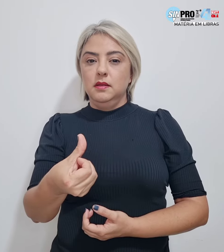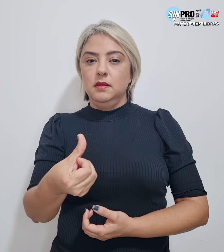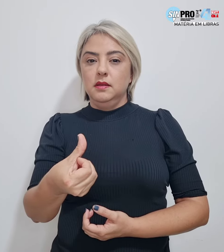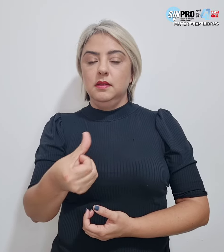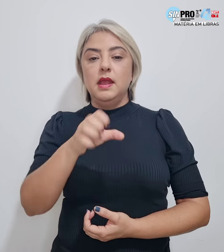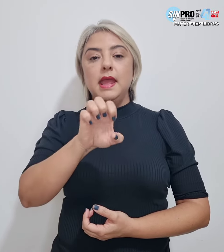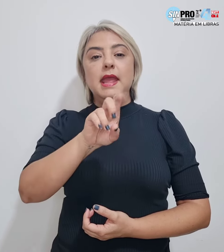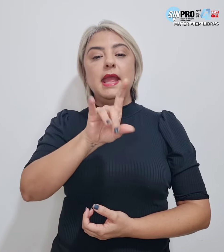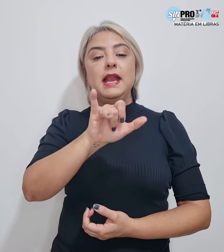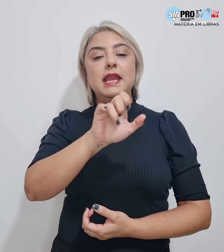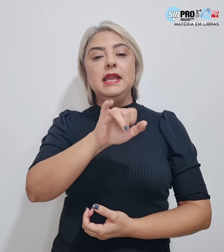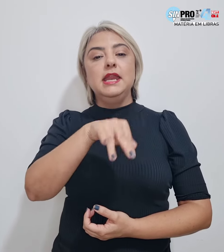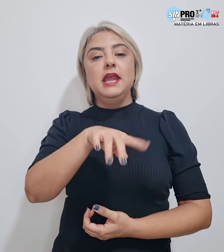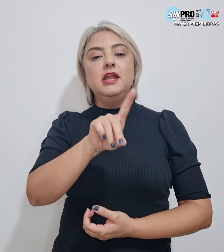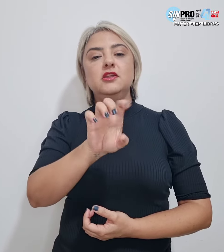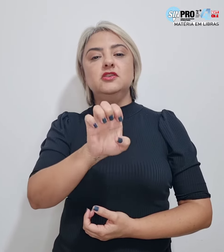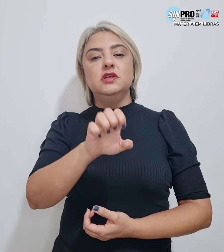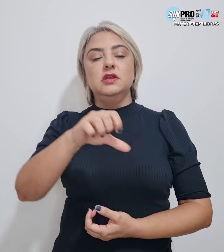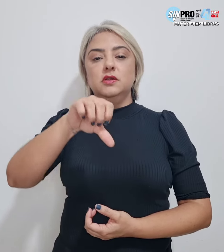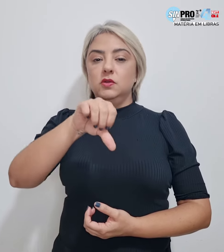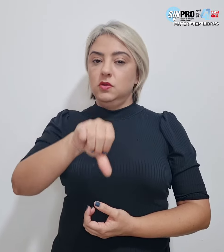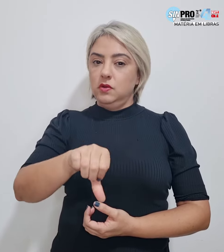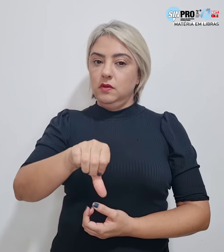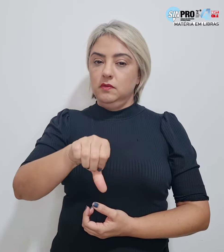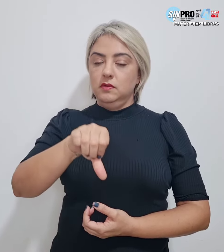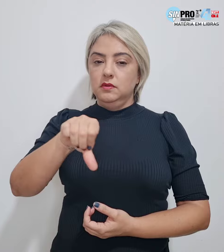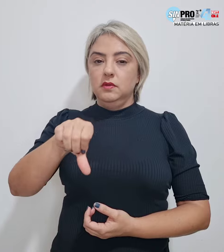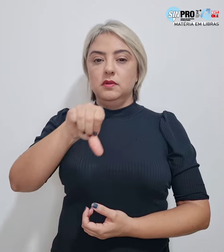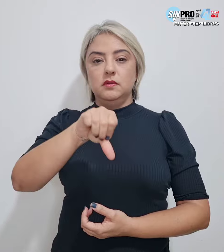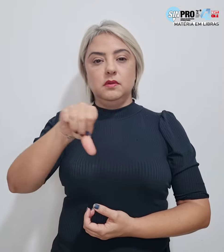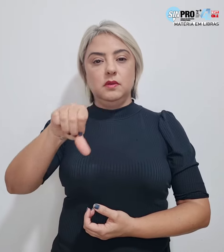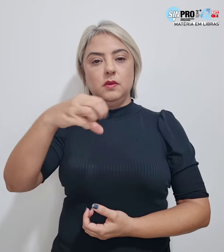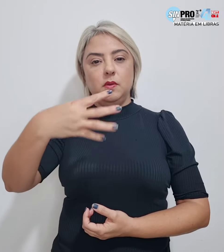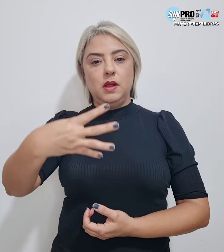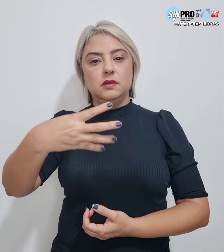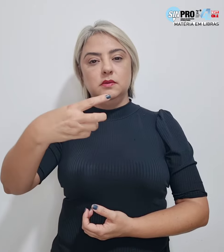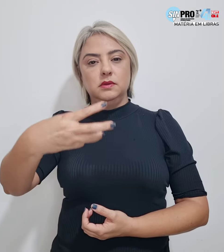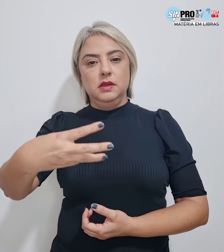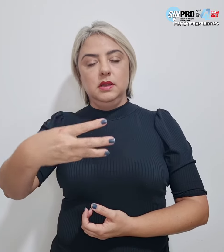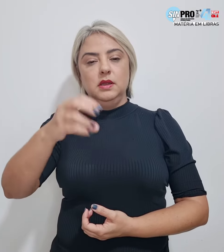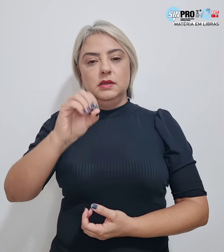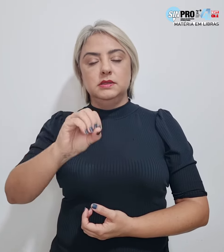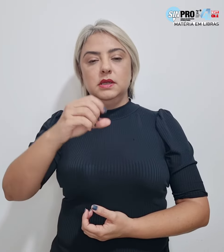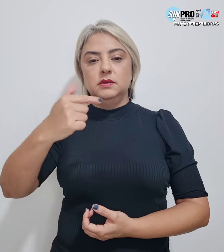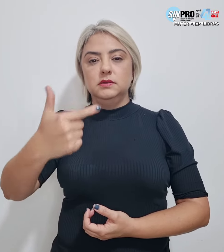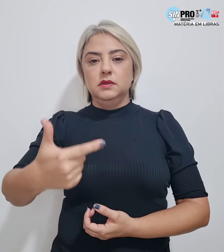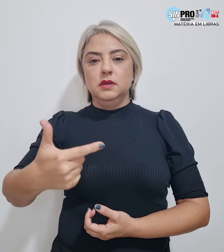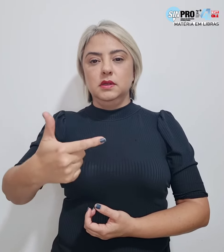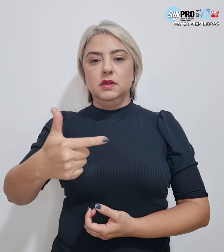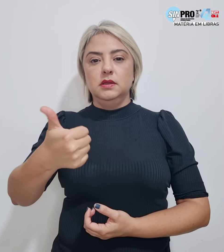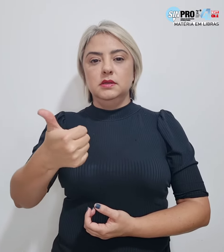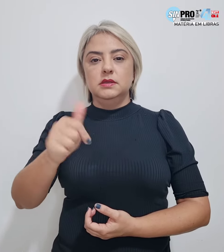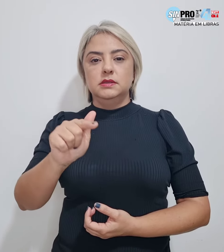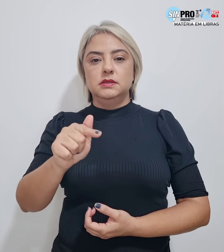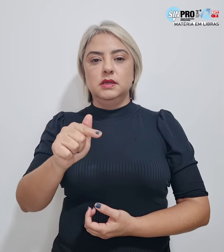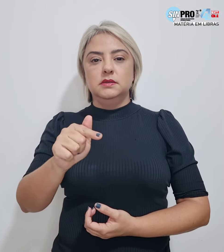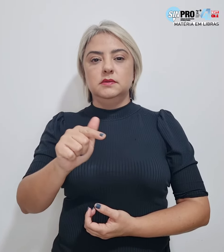Elineide Rodrigues, 999430217. 999430212.